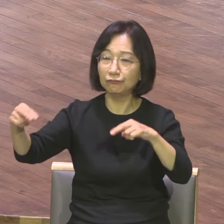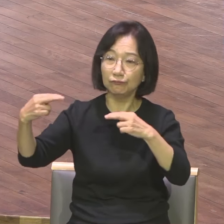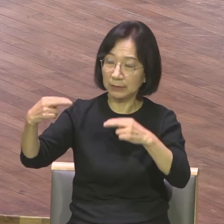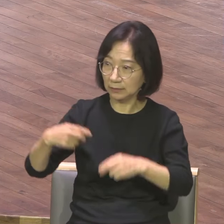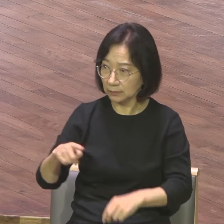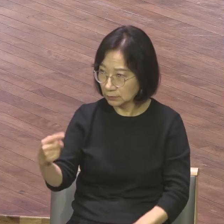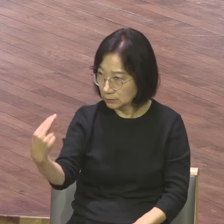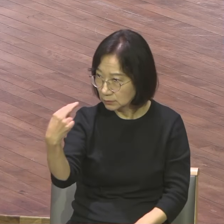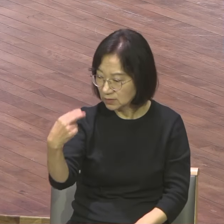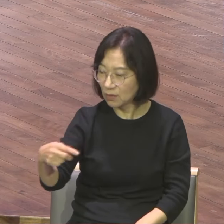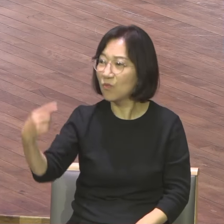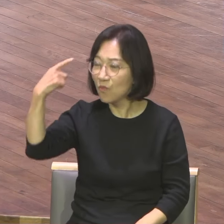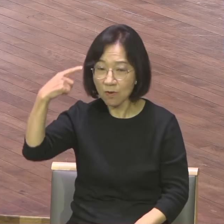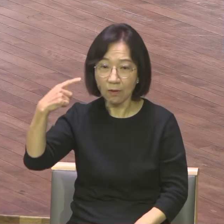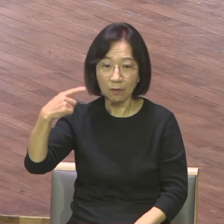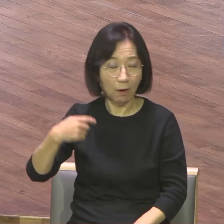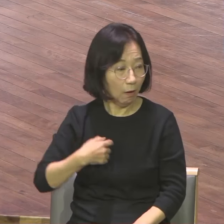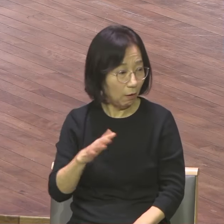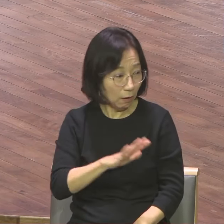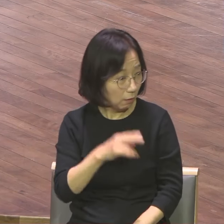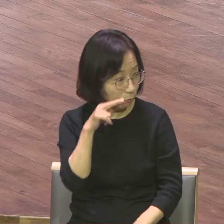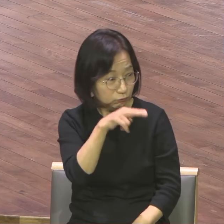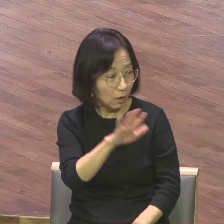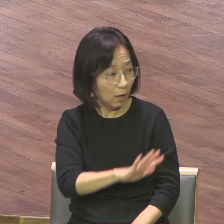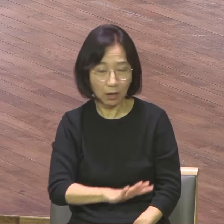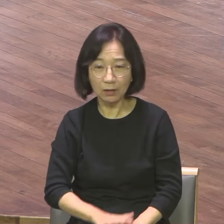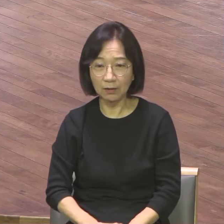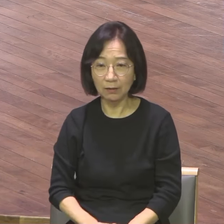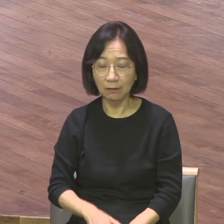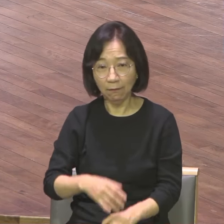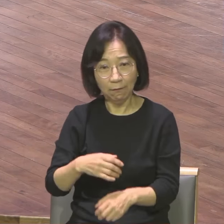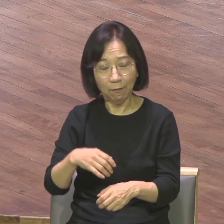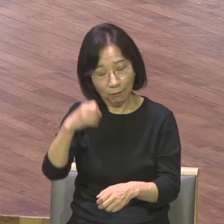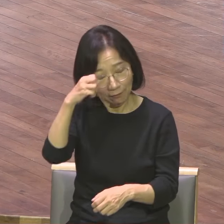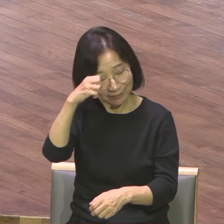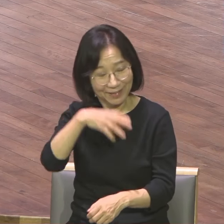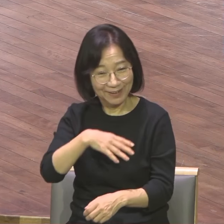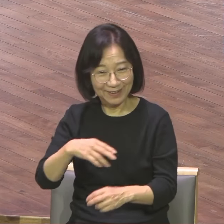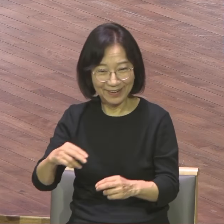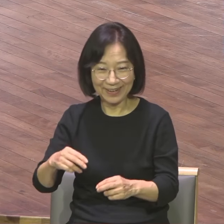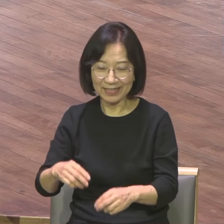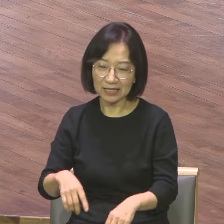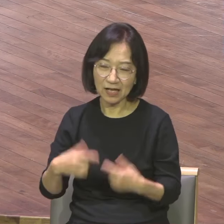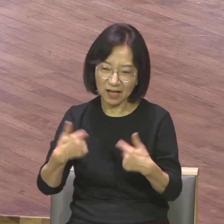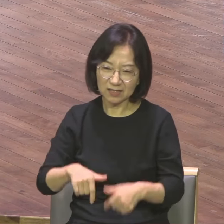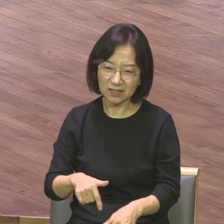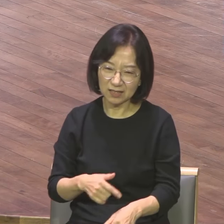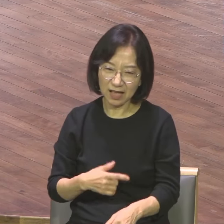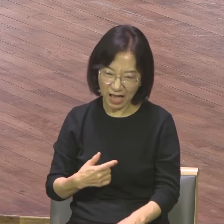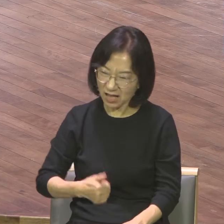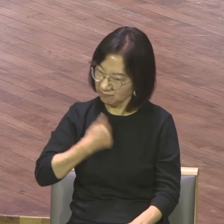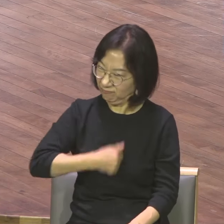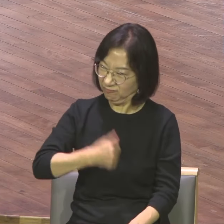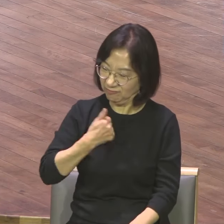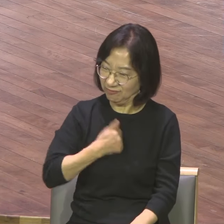나를 욕한다라고 생각하고 그렇게 시비를 거는 겁니다. 상처가 너무 많아가지고.